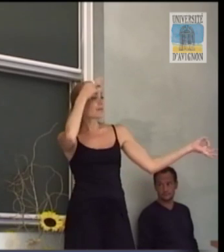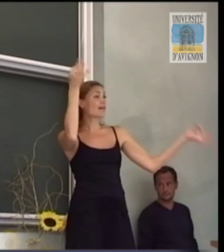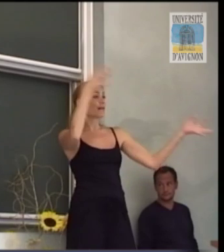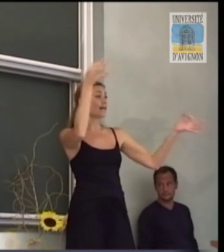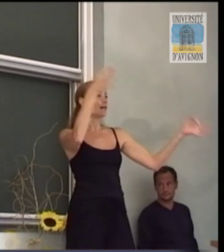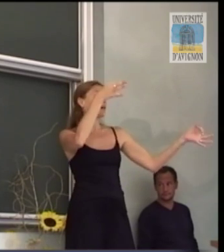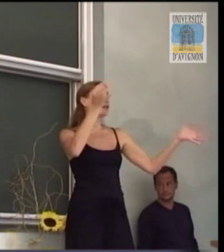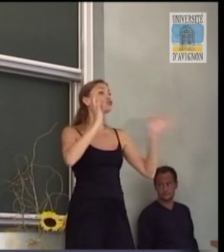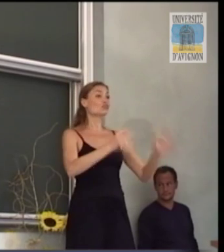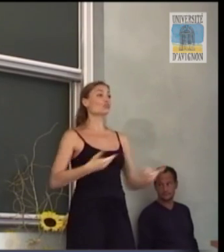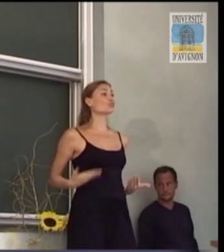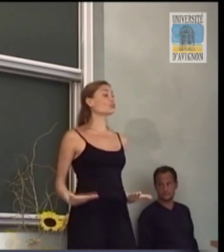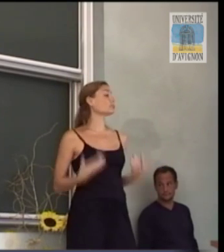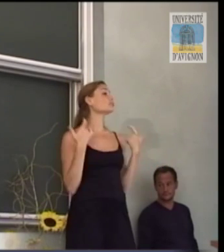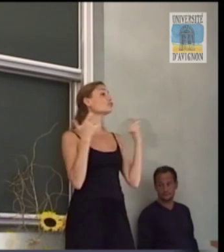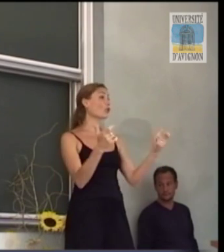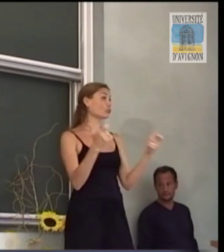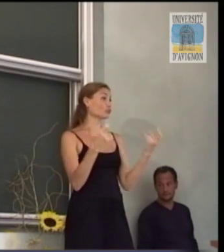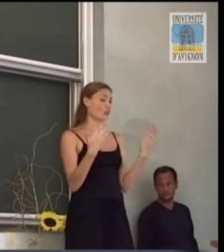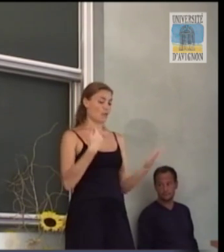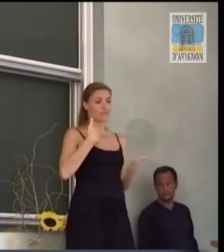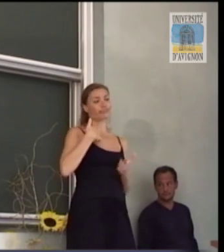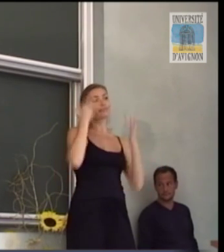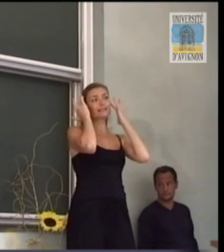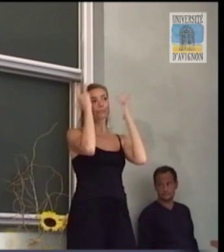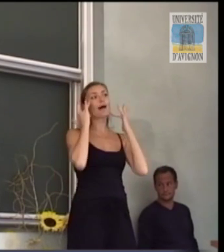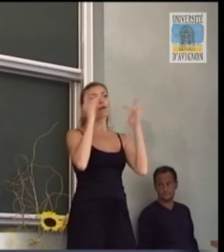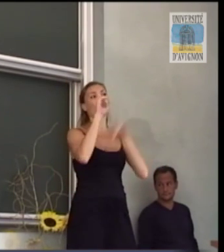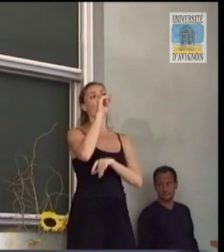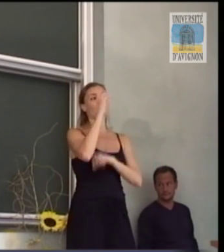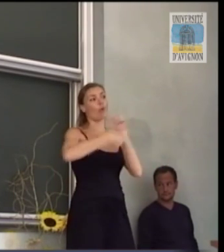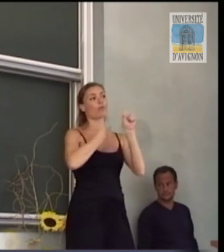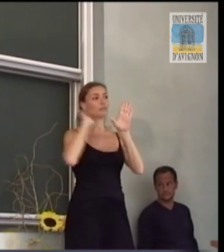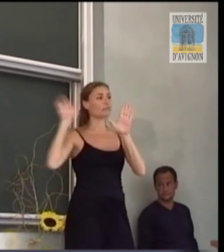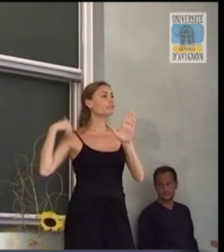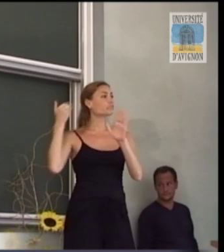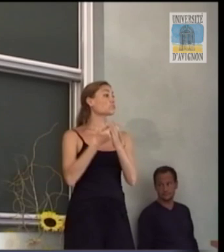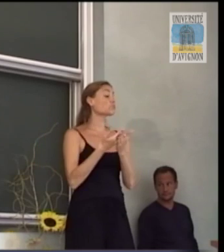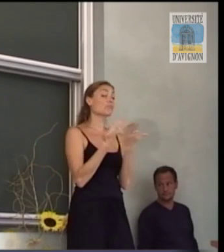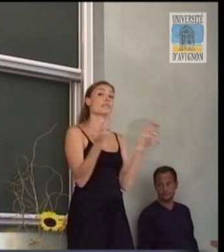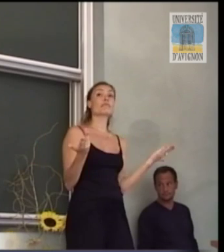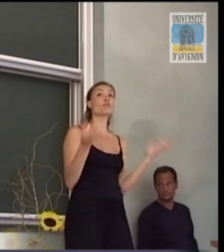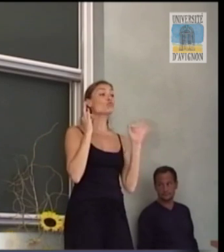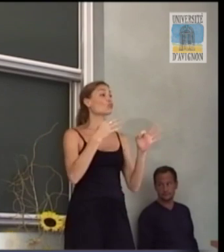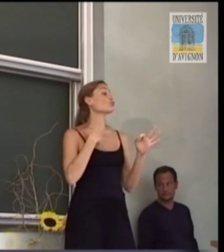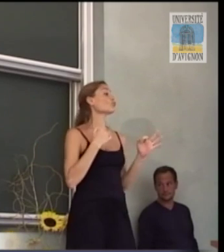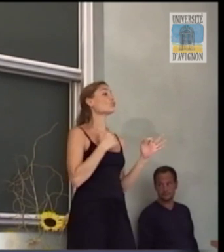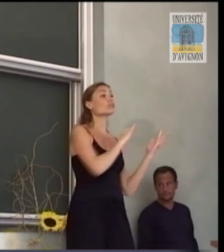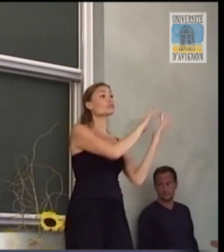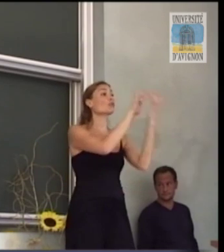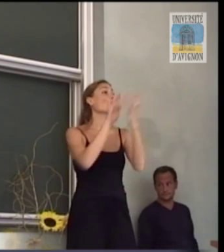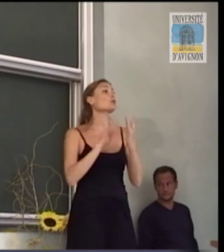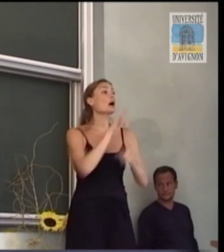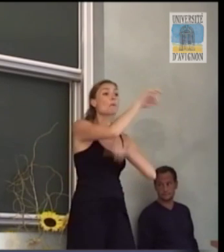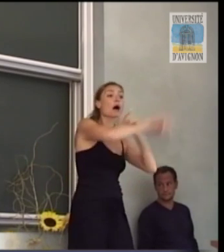aujourd'hui, c'est que nous avons 20 ans derrière nous, en gros, hein, parce que moi, je vois bien avec tous les gens avec qui je travaille, nous sommes des structures